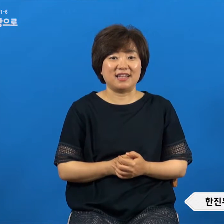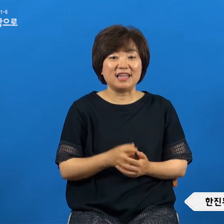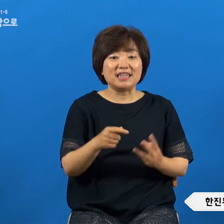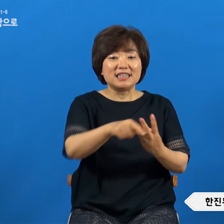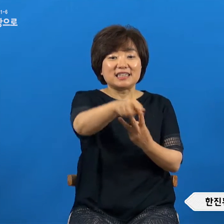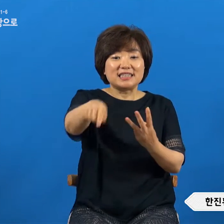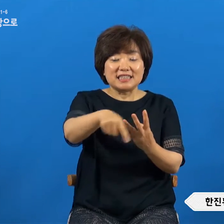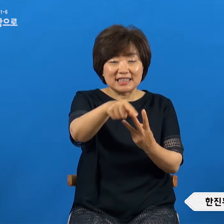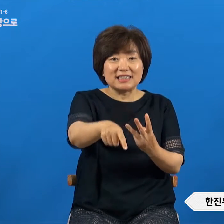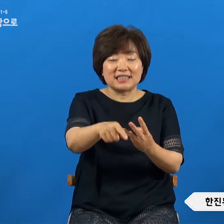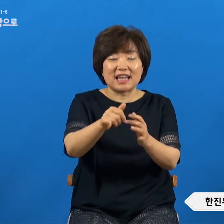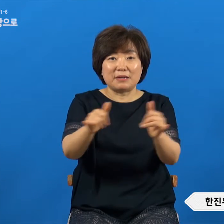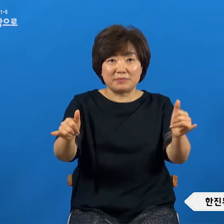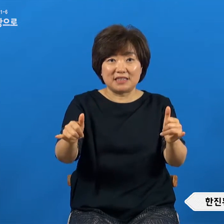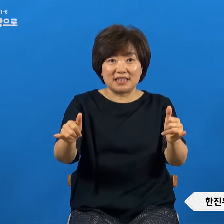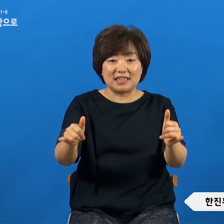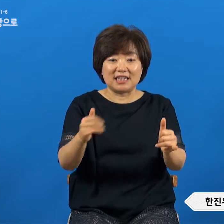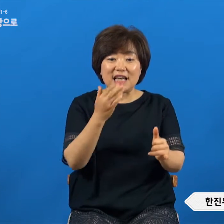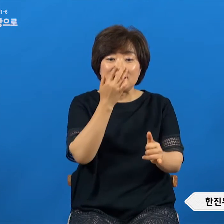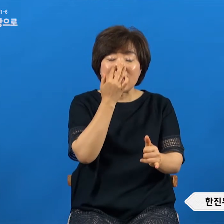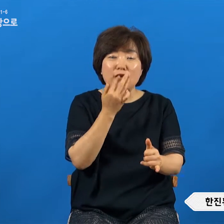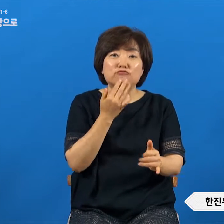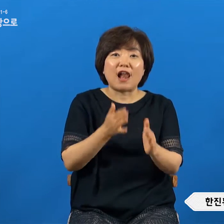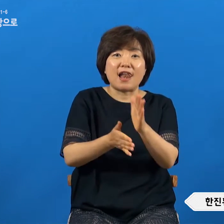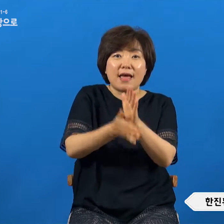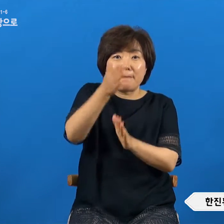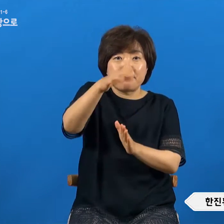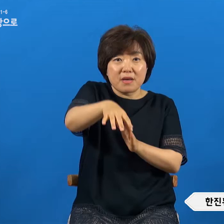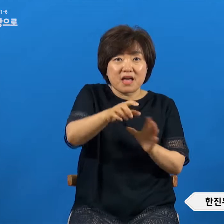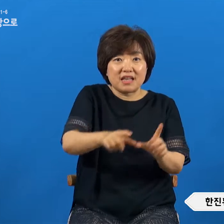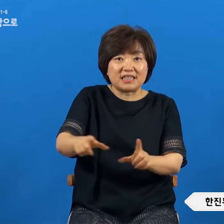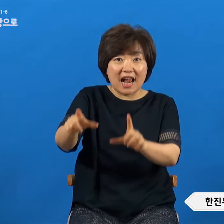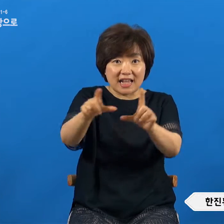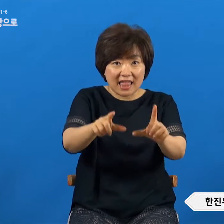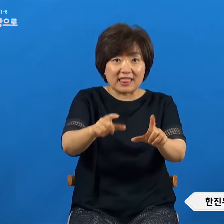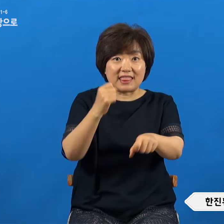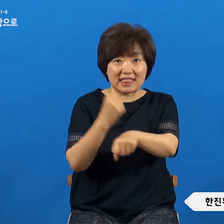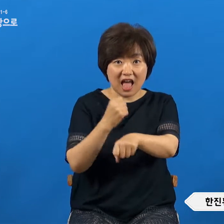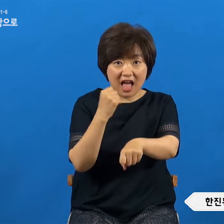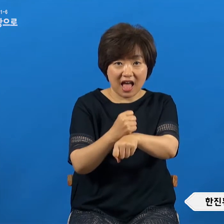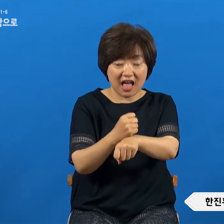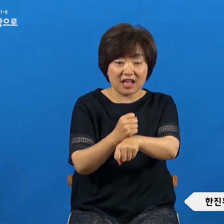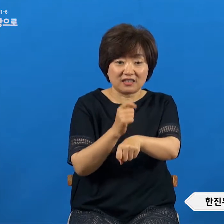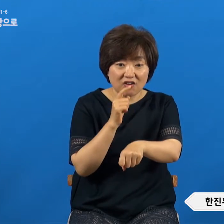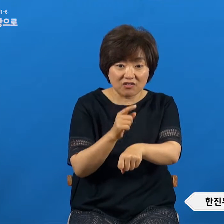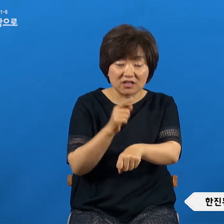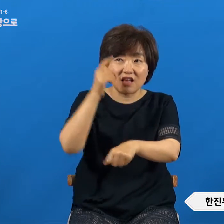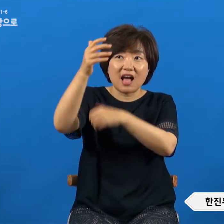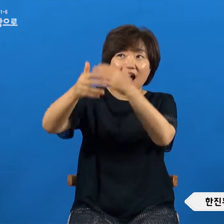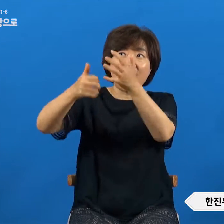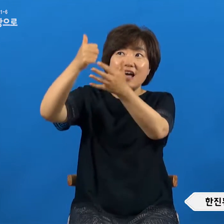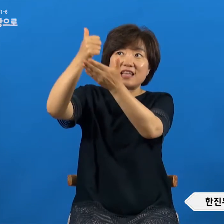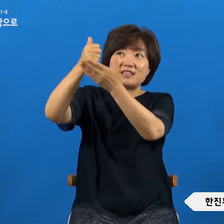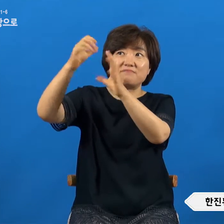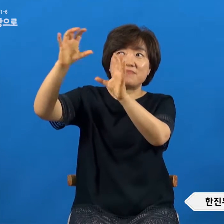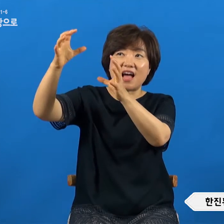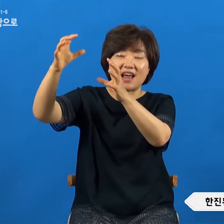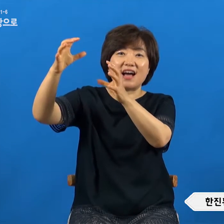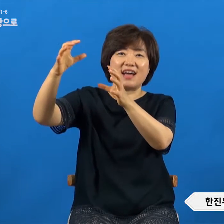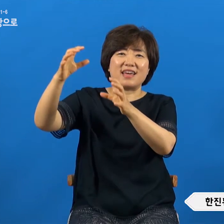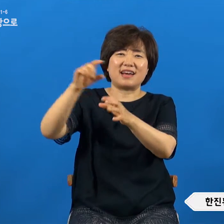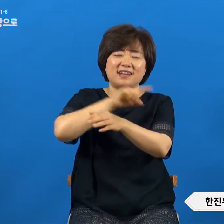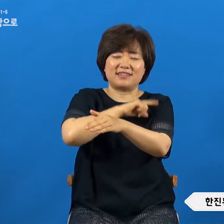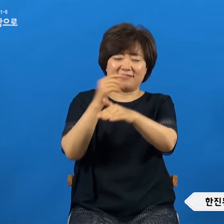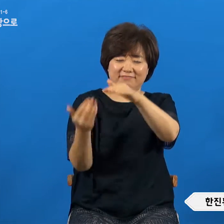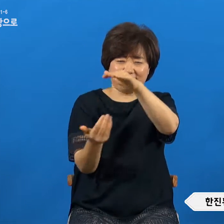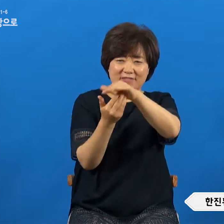그 사람들이 예루살렘에 살겠다고 나선 것은 그것은 하나님 나라의 최전방에 서겠다고 작정한